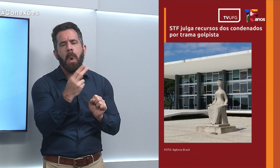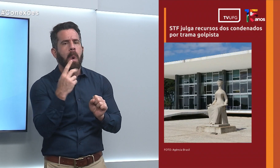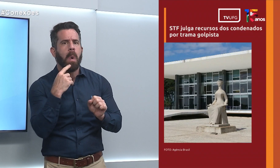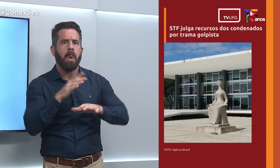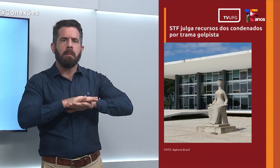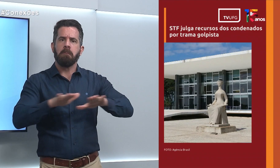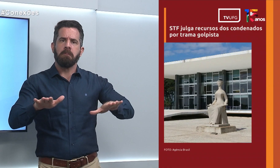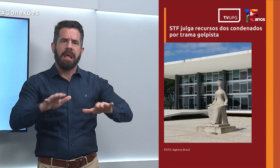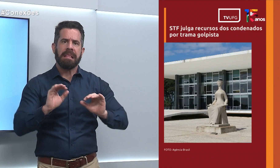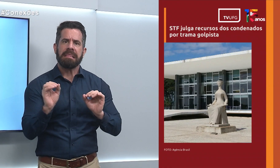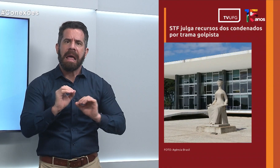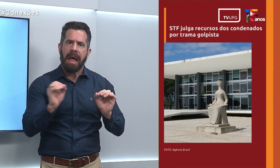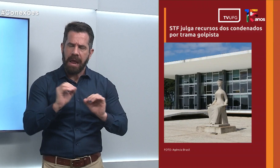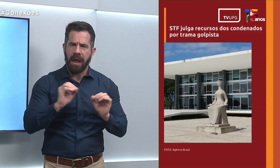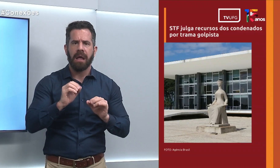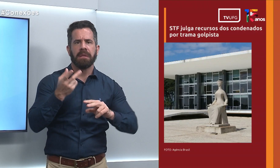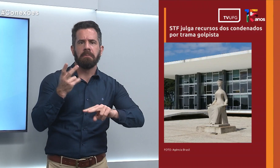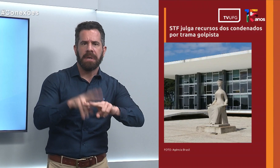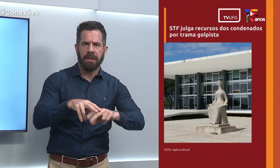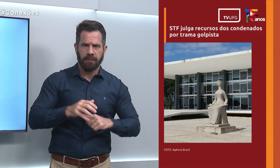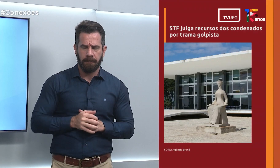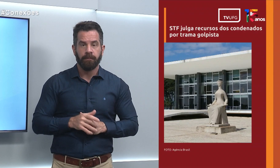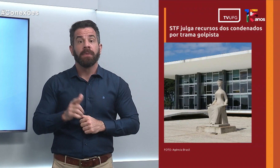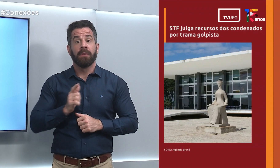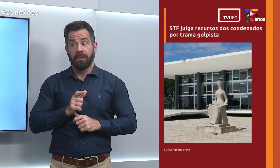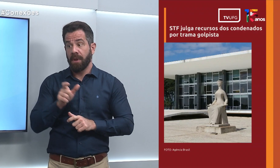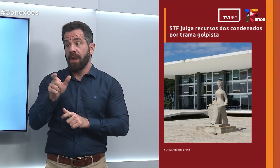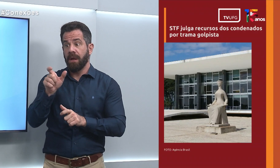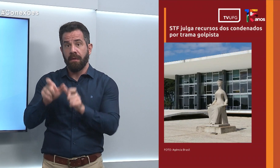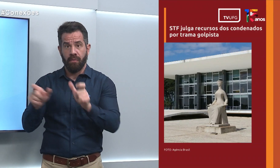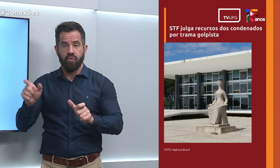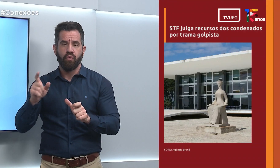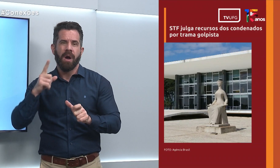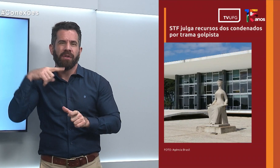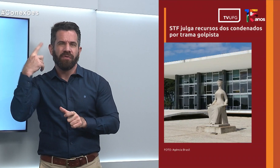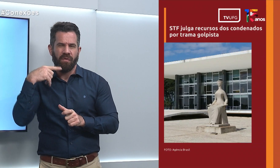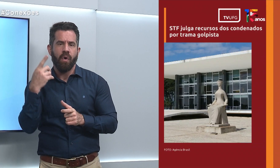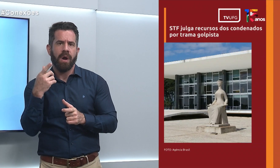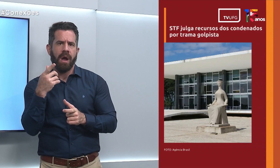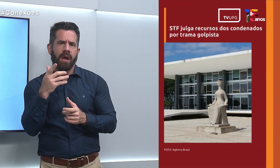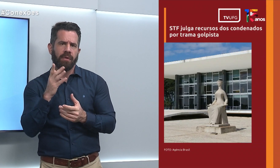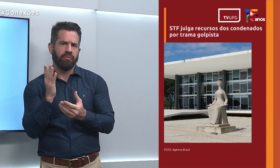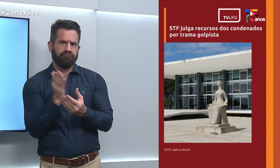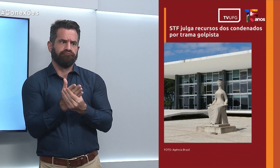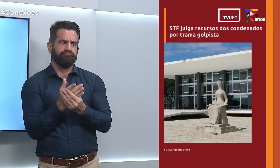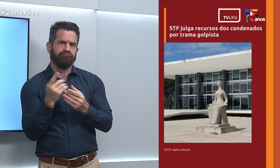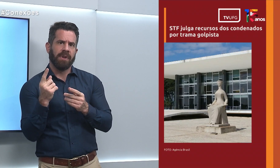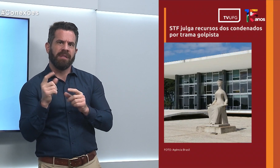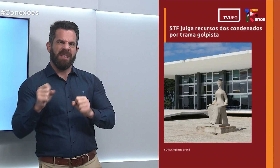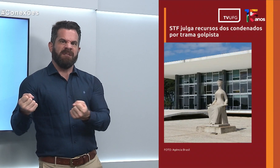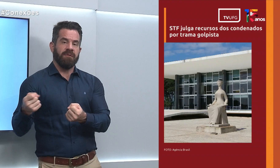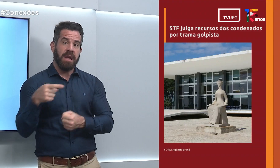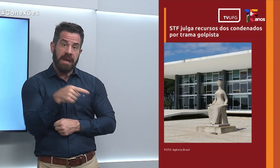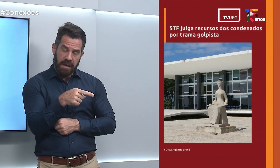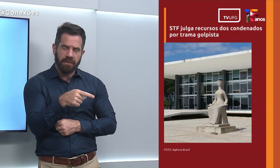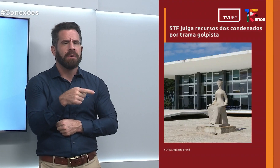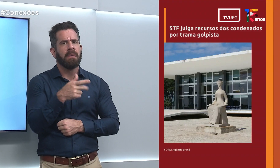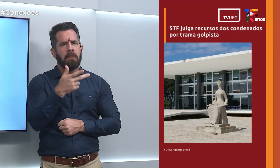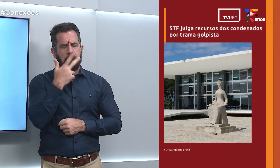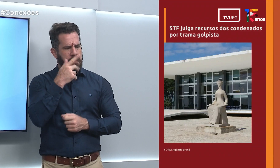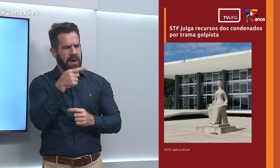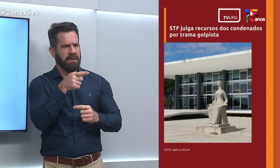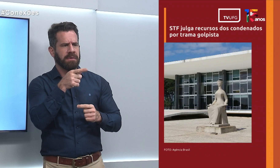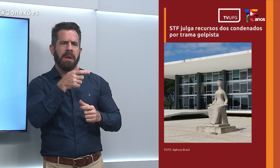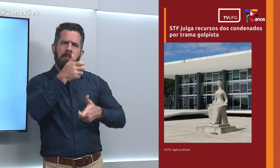os advogados de defesa, houve omissão ou contradição nas decisões tomadas pelos ministros